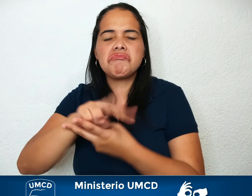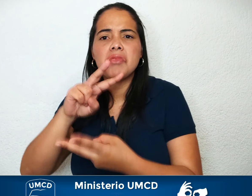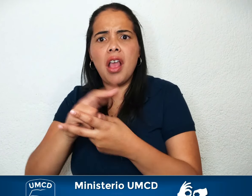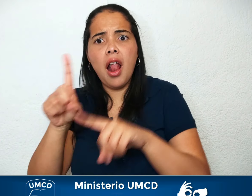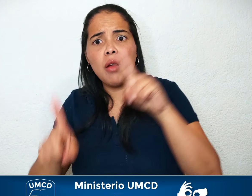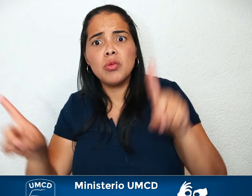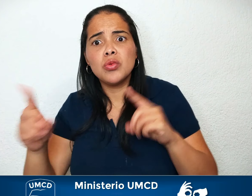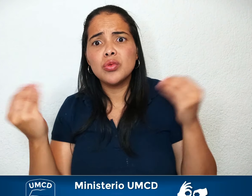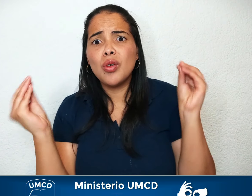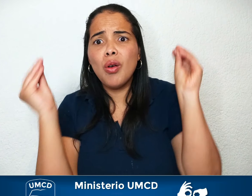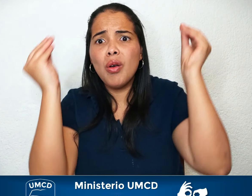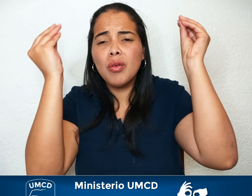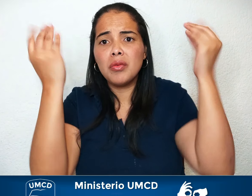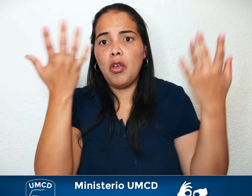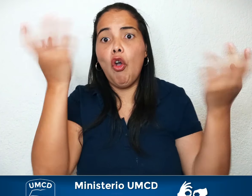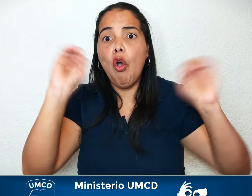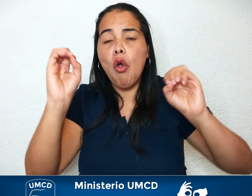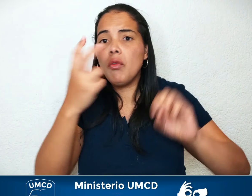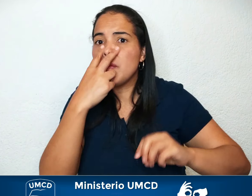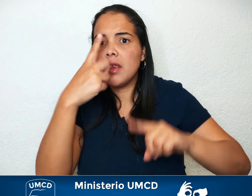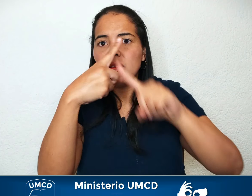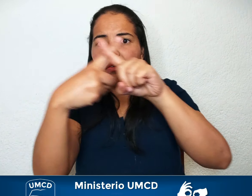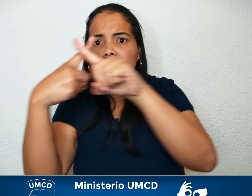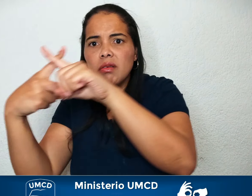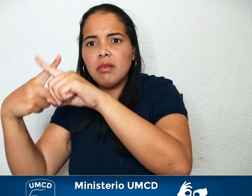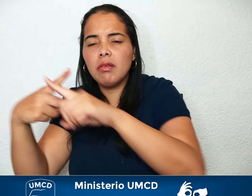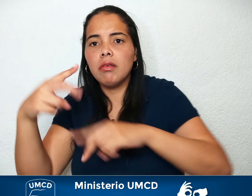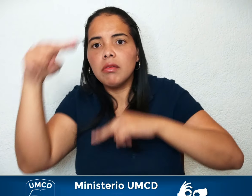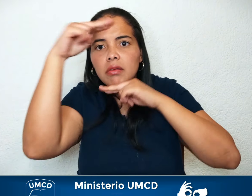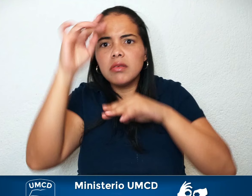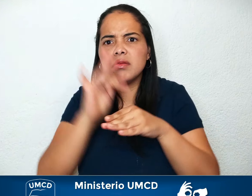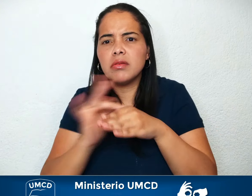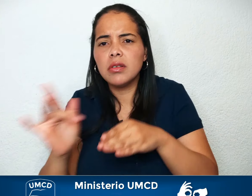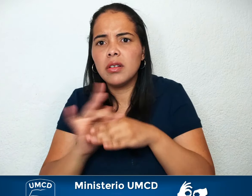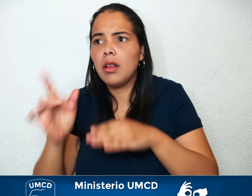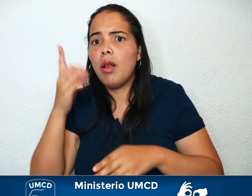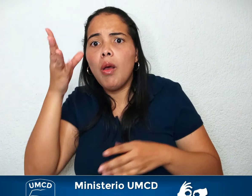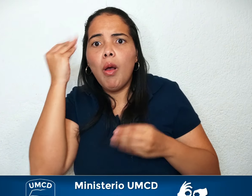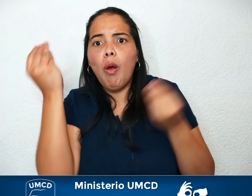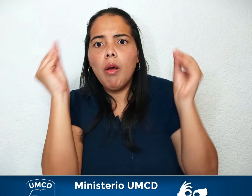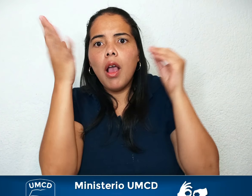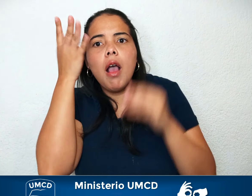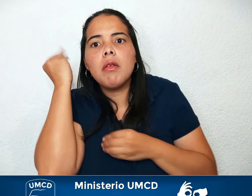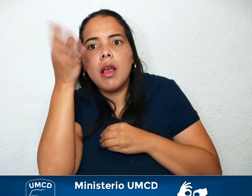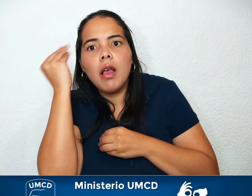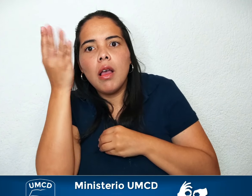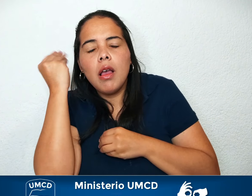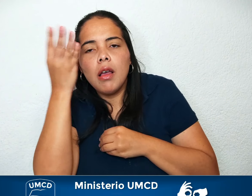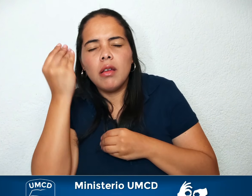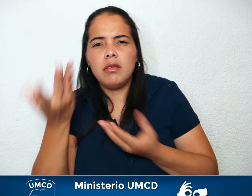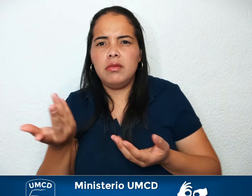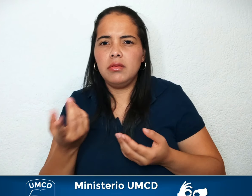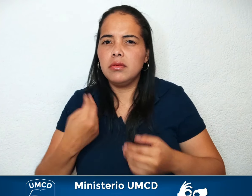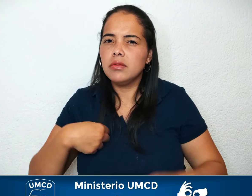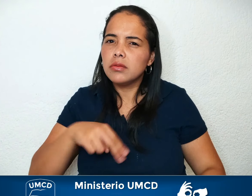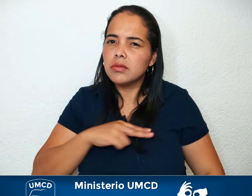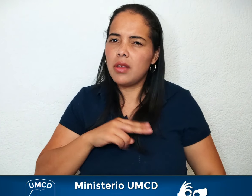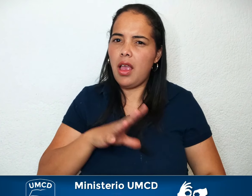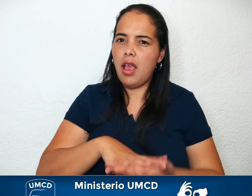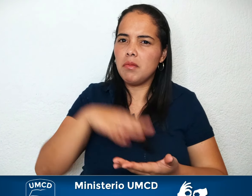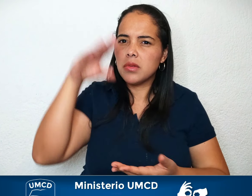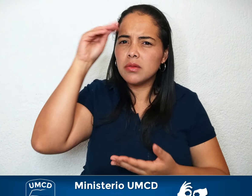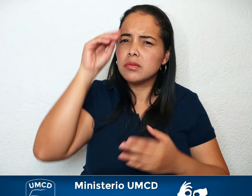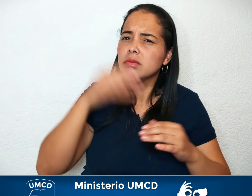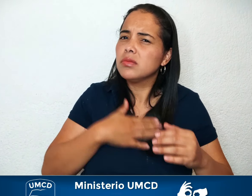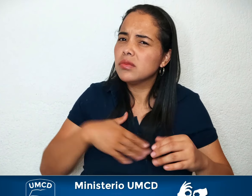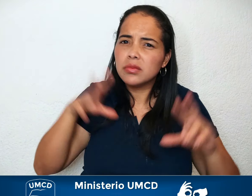sexual. Lamentablemente la pornografía está destruyendo la moral de todos nosotros. Tenemos que levantar en